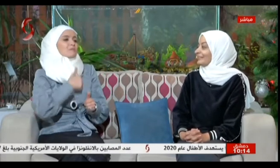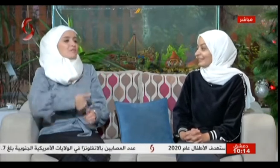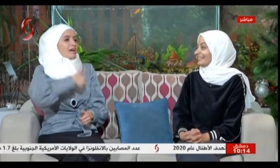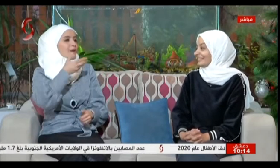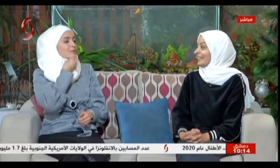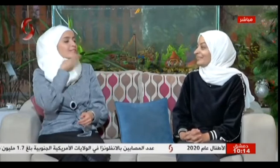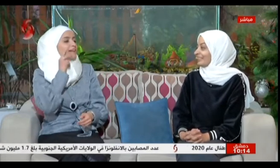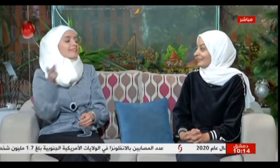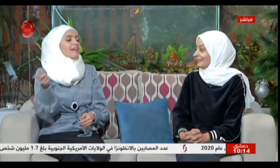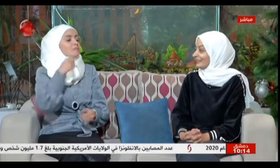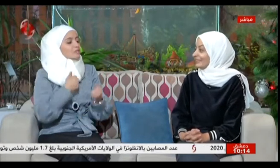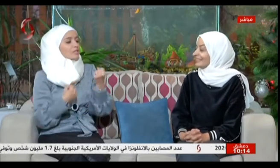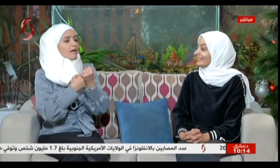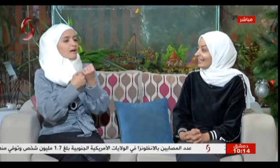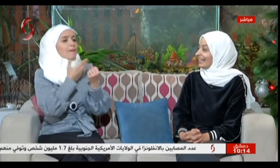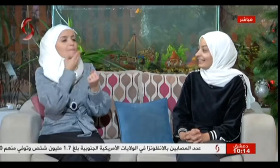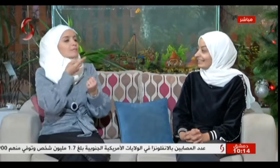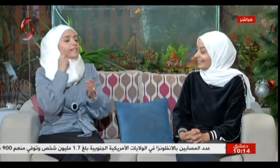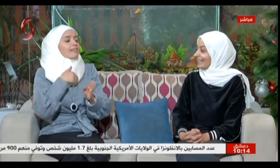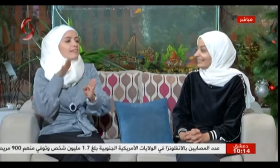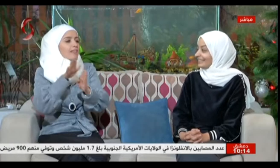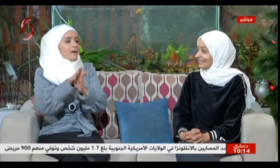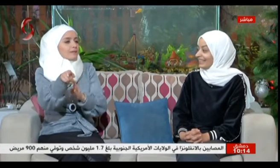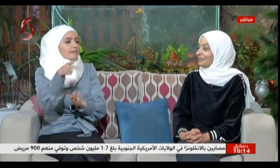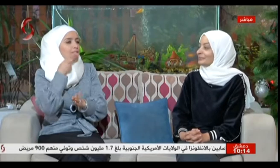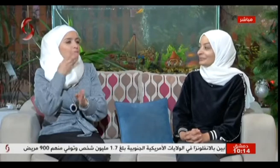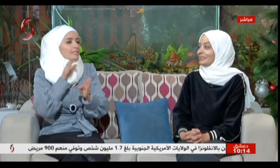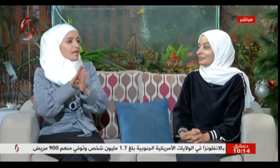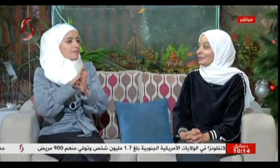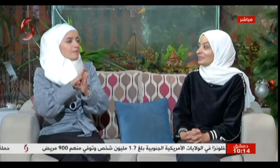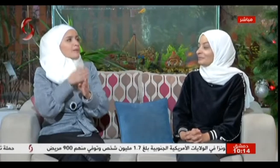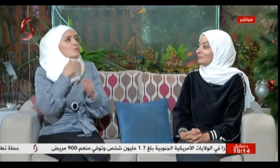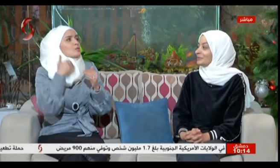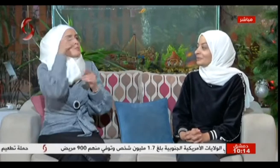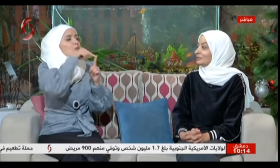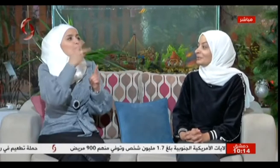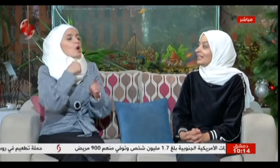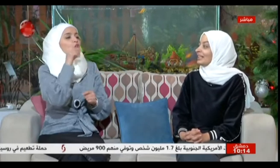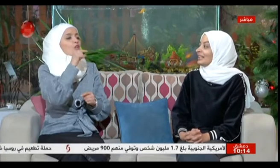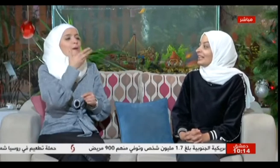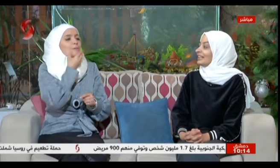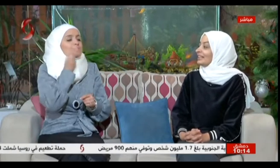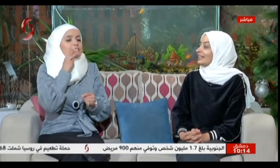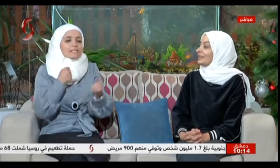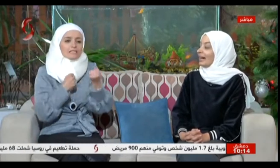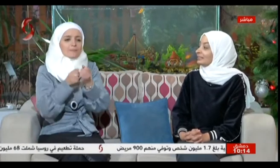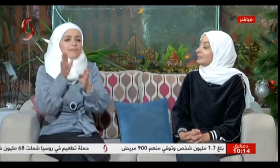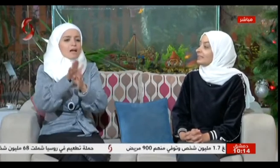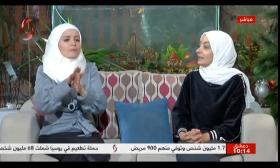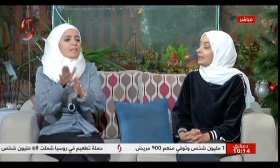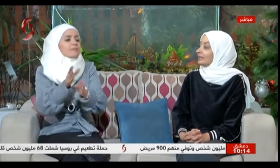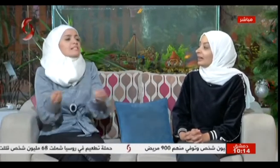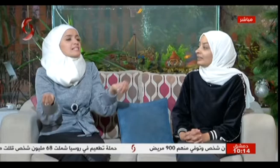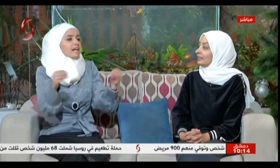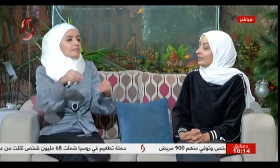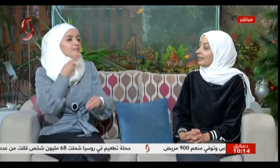اخر شيء وصلت الحمد لله، ووصلت لحتى يعرفوا انه الصم بيقدروا. حتى